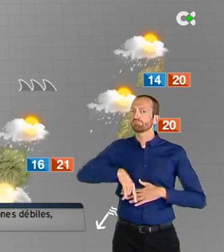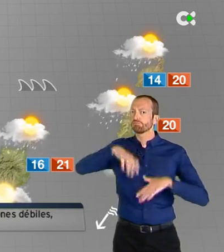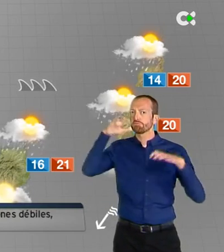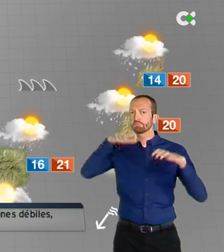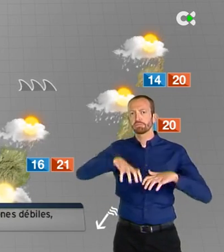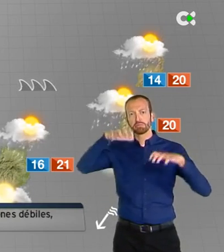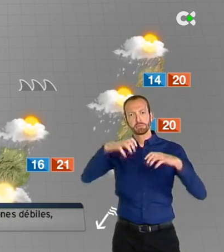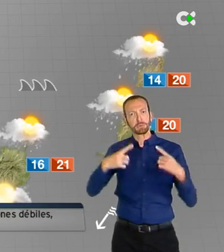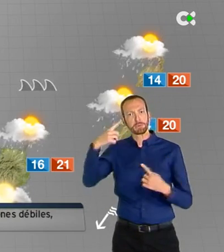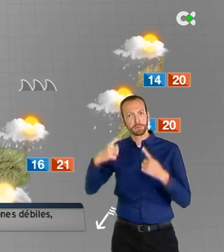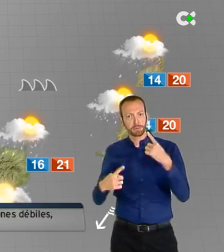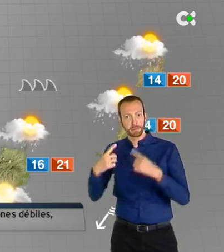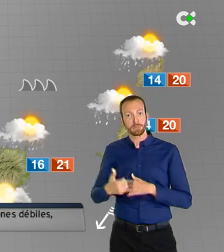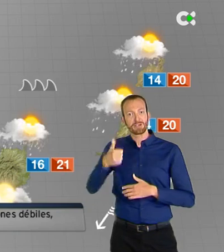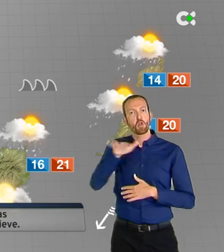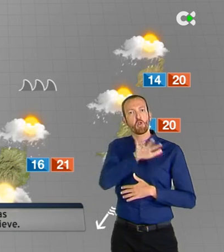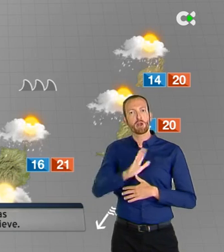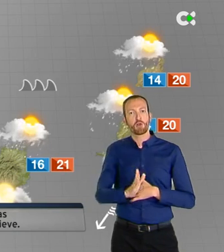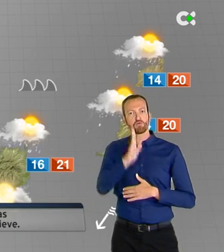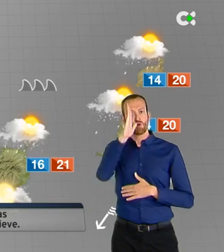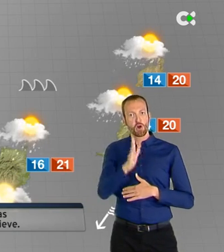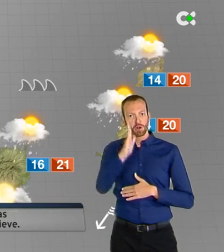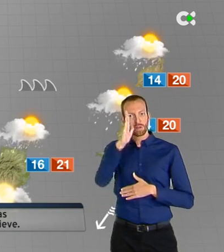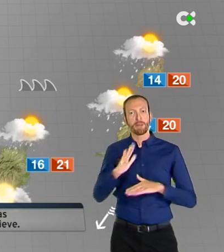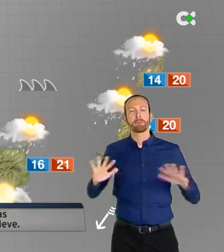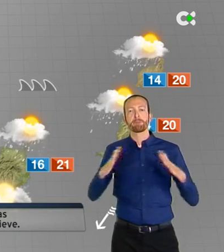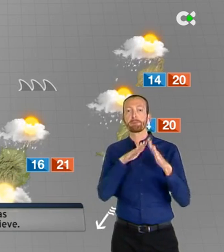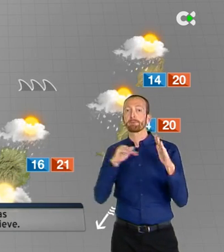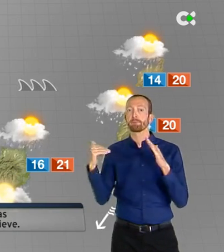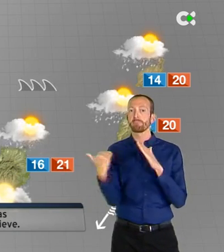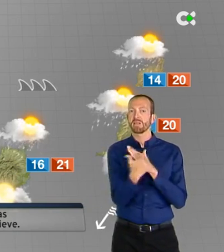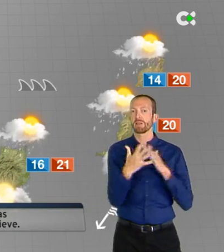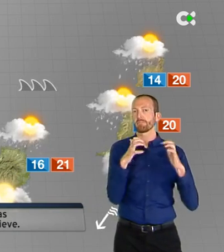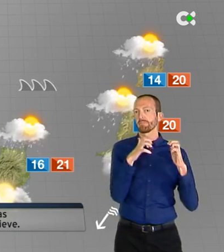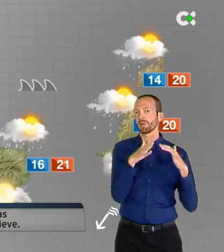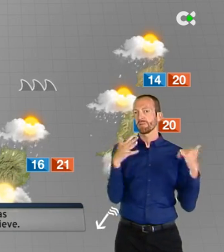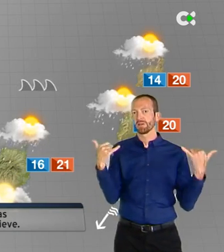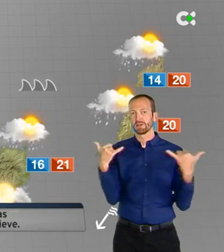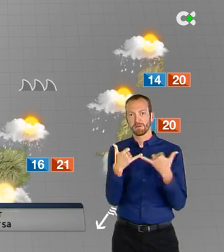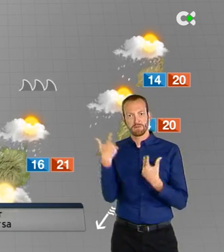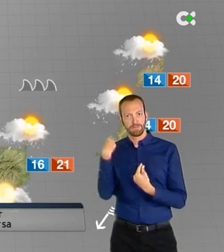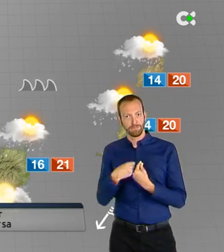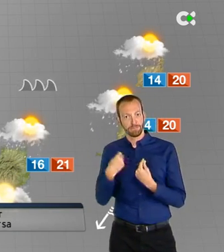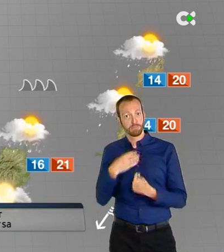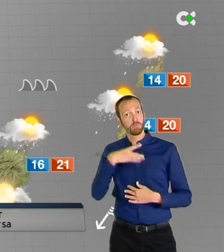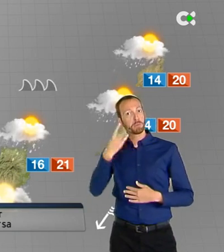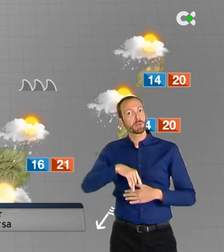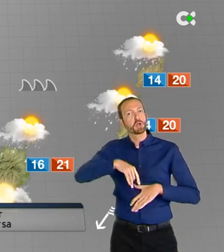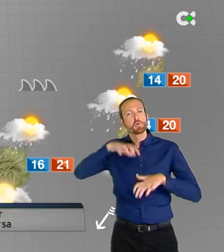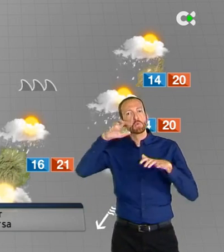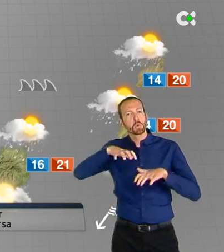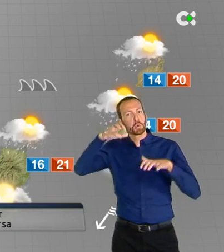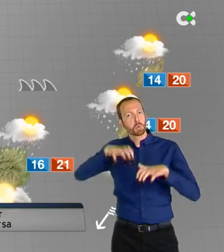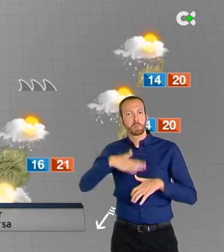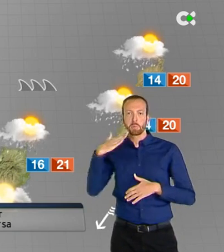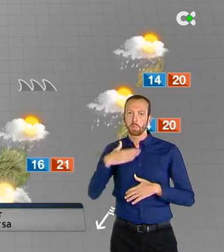precipitaciones débiles principalmente en el norte y medianías de las islas de mayor relieve. También podrá llover